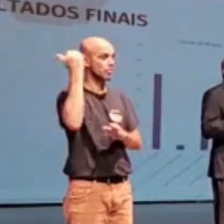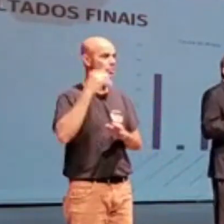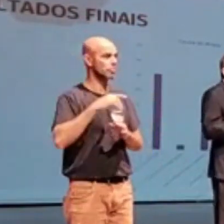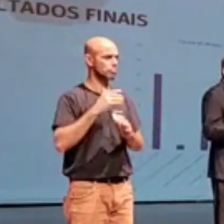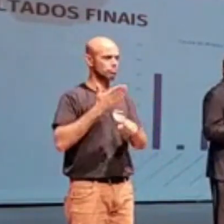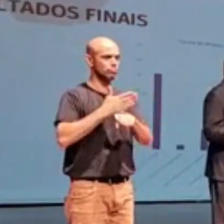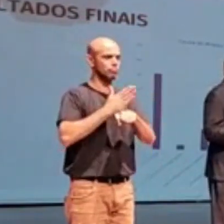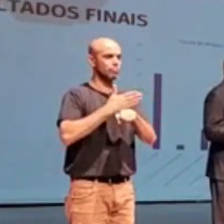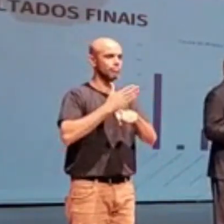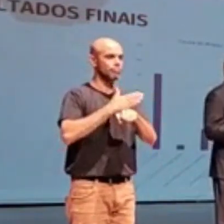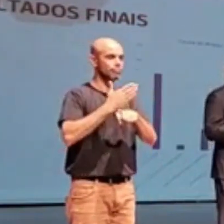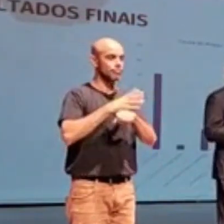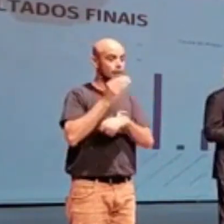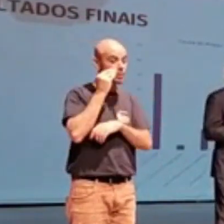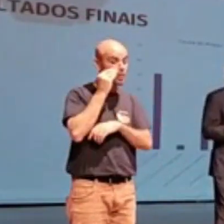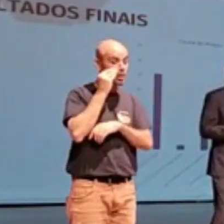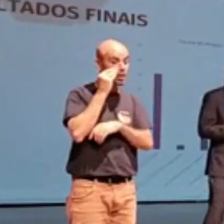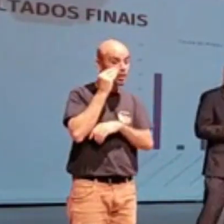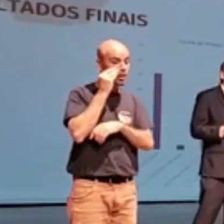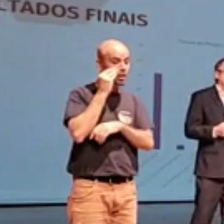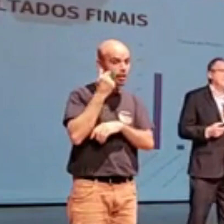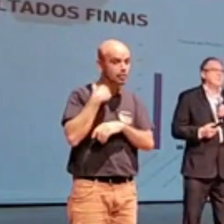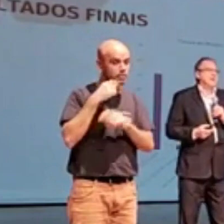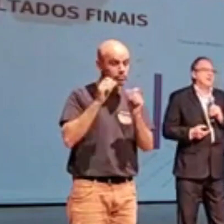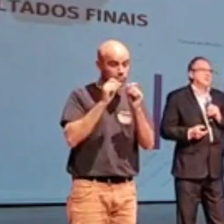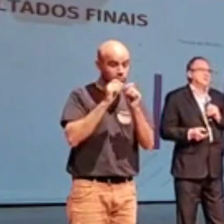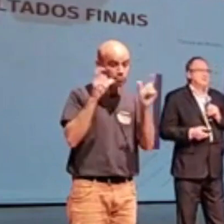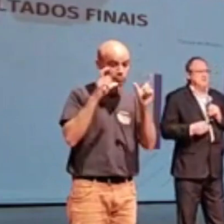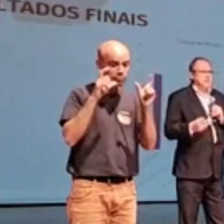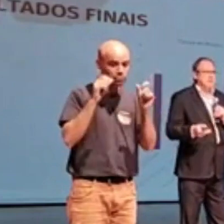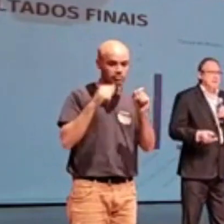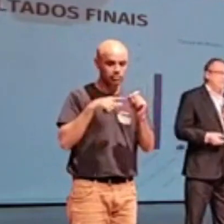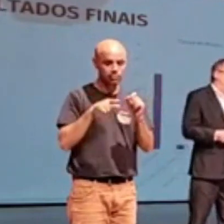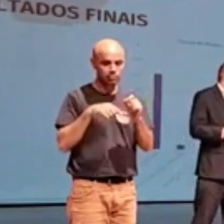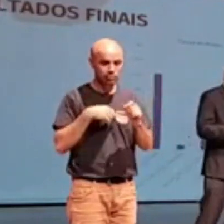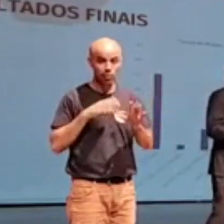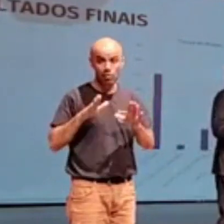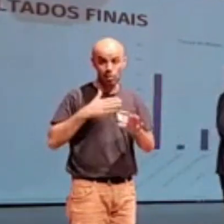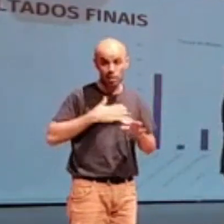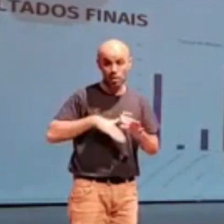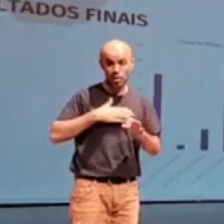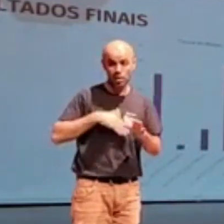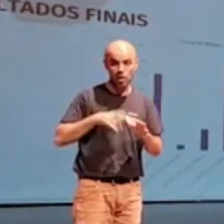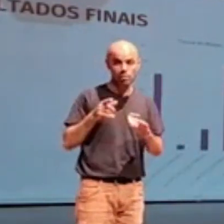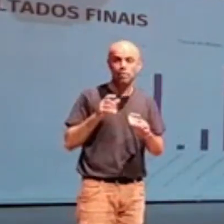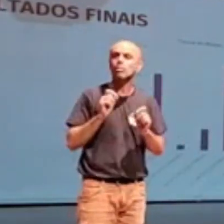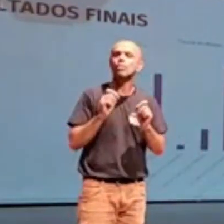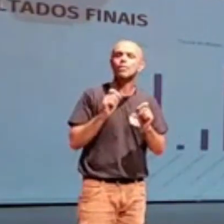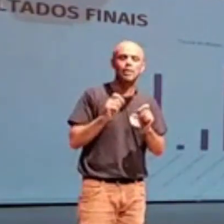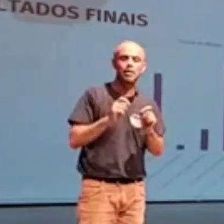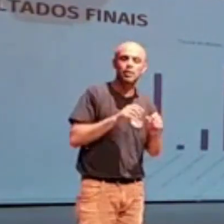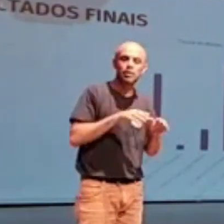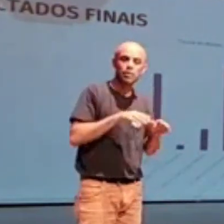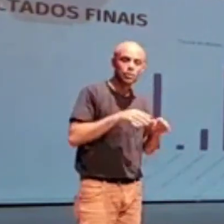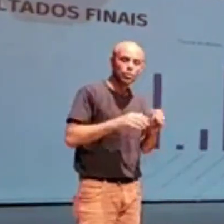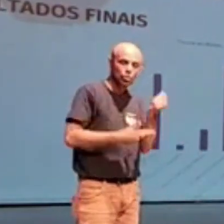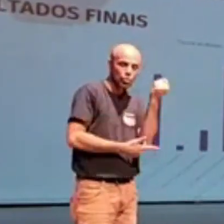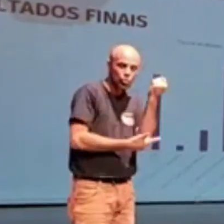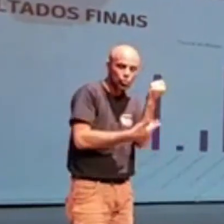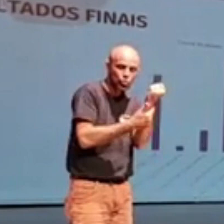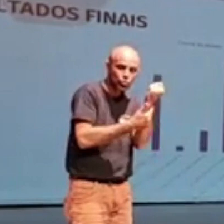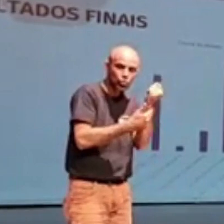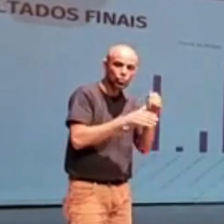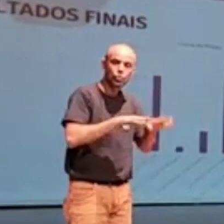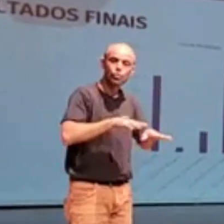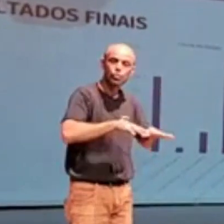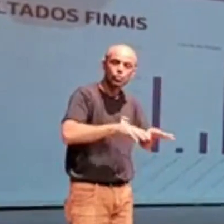meu treinamento eu faria esse teste, chama teste de despertar. Aí a gente fala isso para a mãe, o pai fica desesperado. Mas o que é esse teste de despertar? Durante a cirurgia, a gente